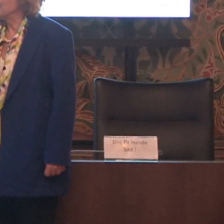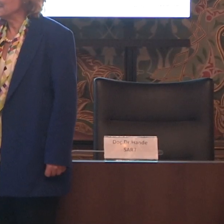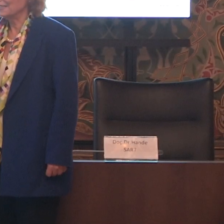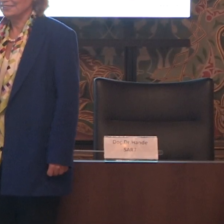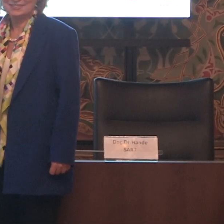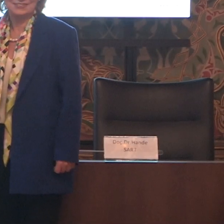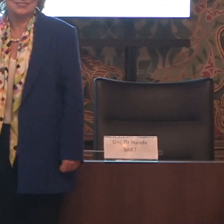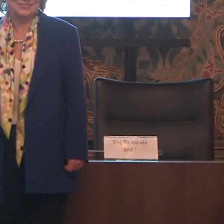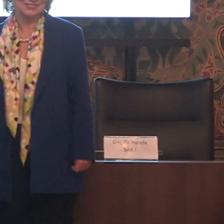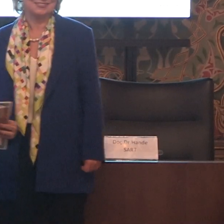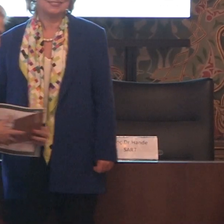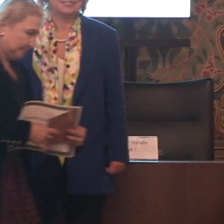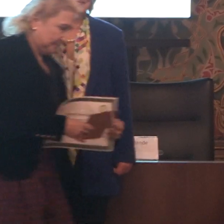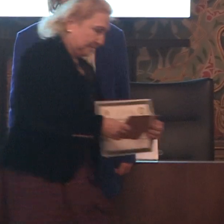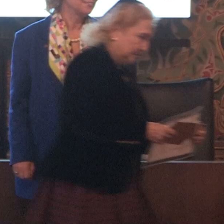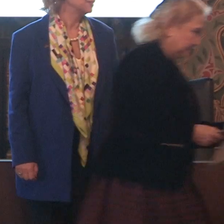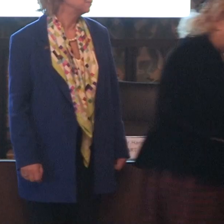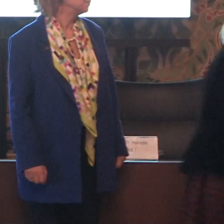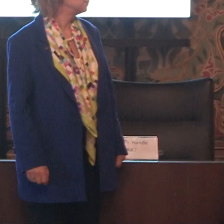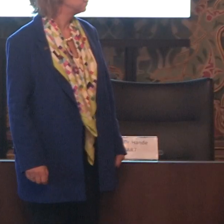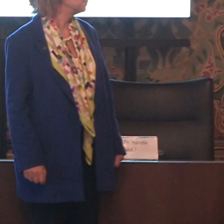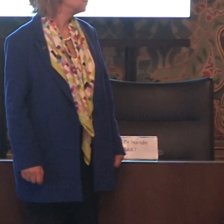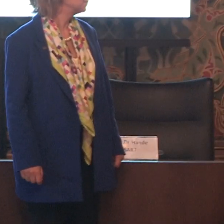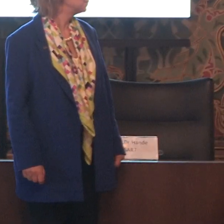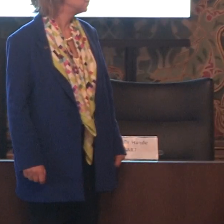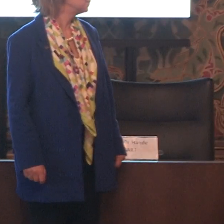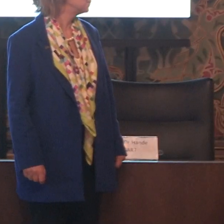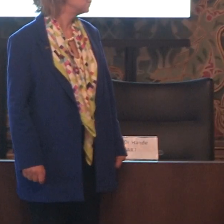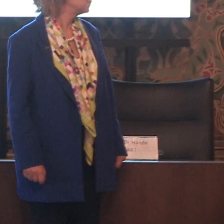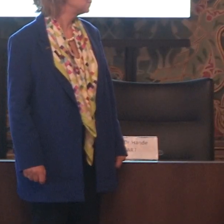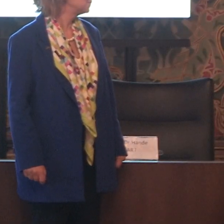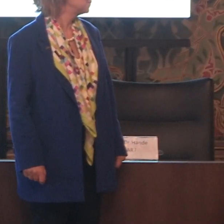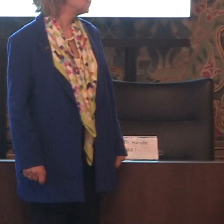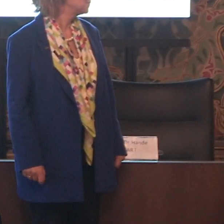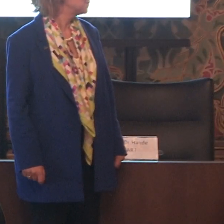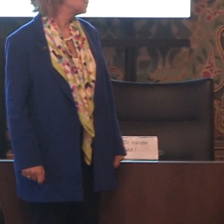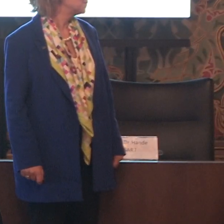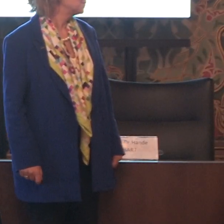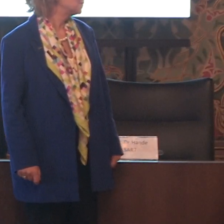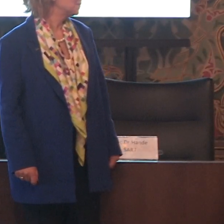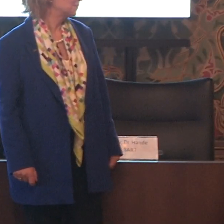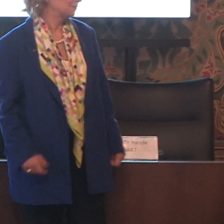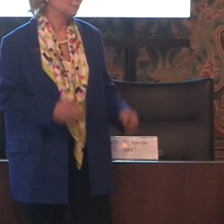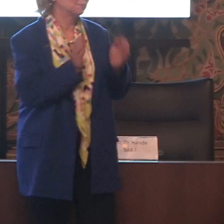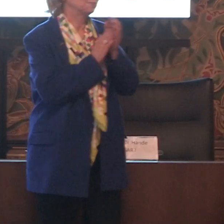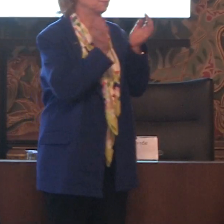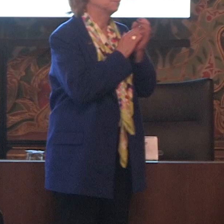Yapı İşleri ve Teknik Daire Başkanlığı mimarlarımızdan Sayın Can Bayram kürsüye teşekkürlerini rica ediyoruz.